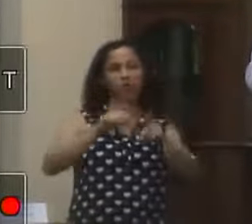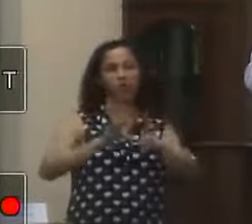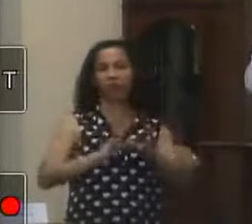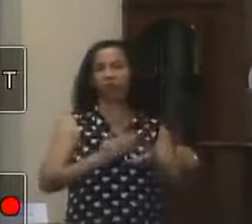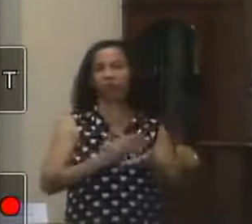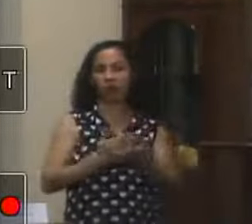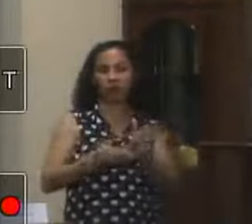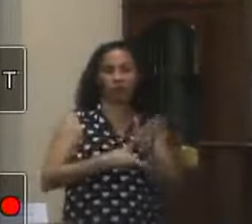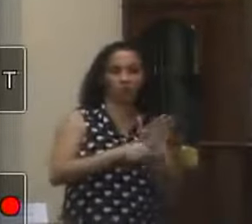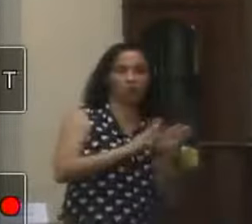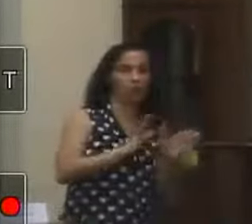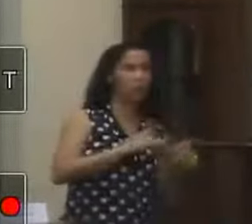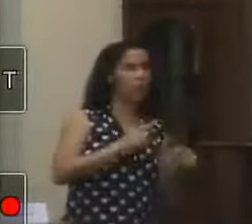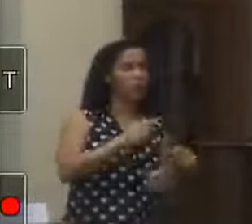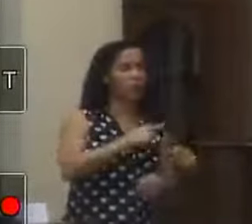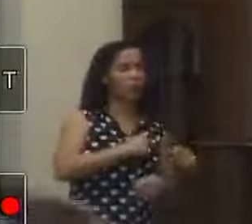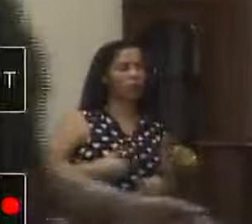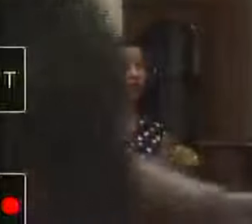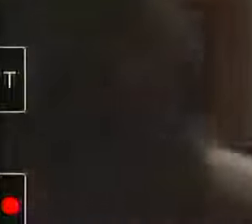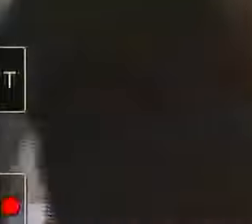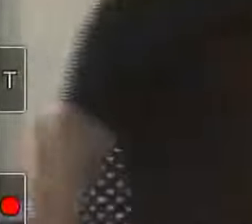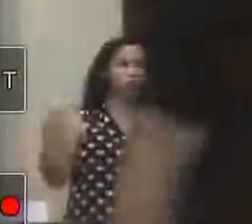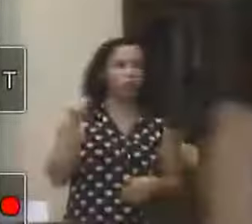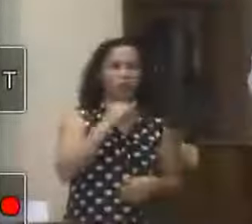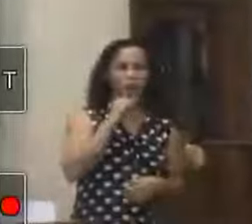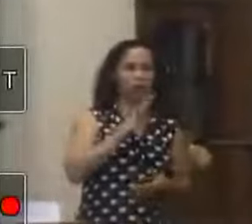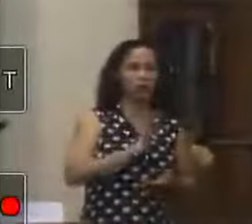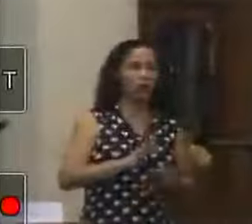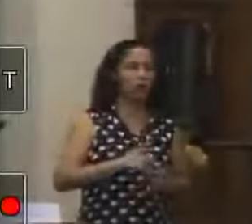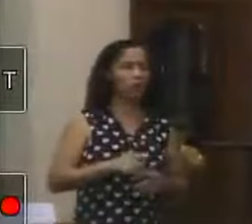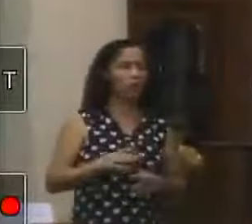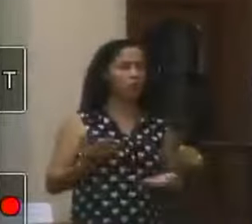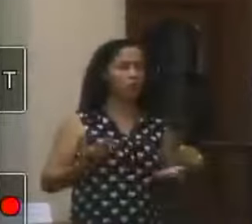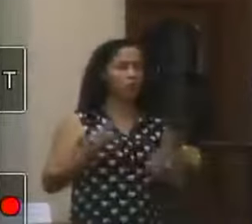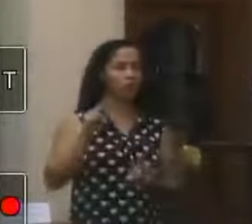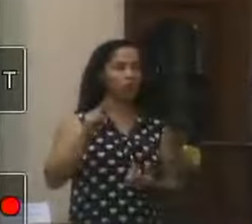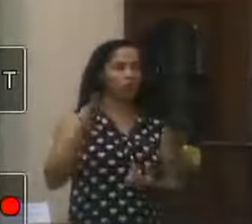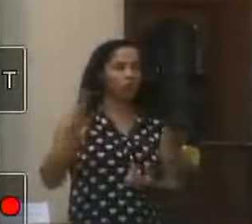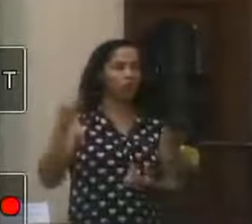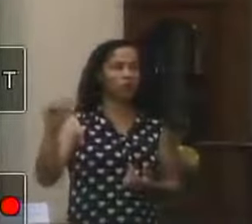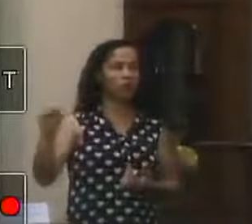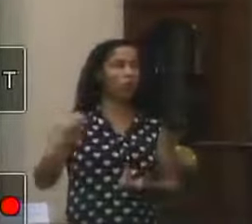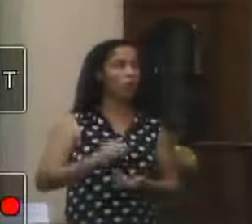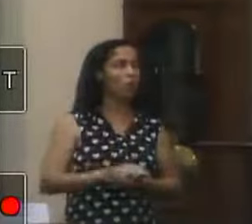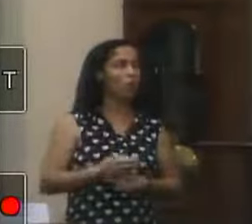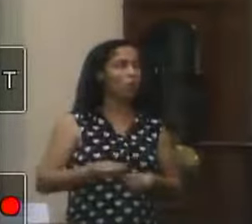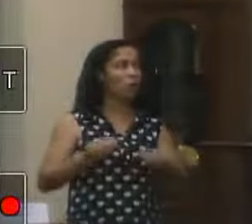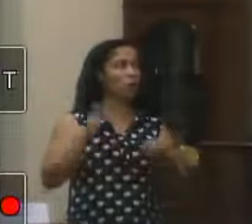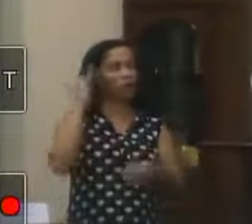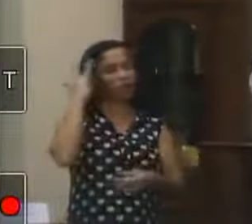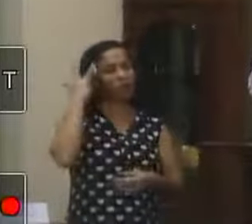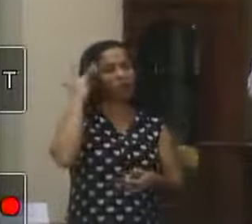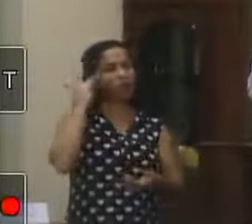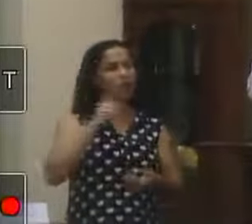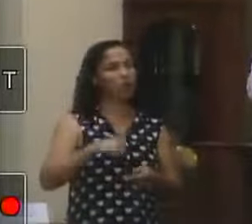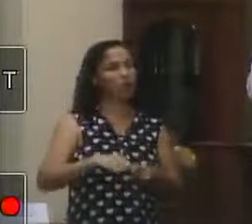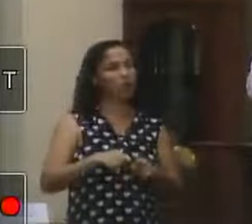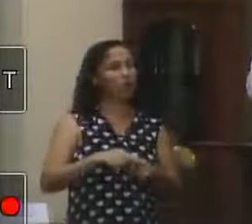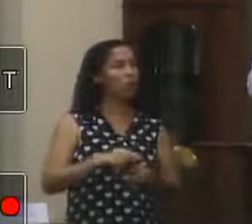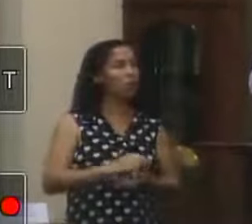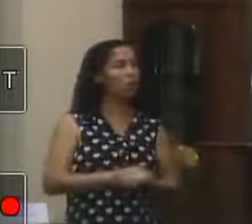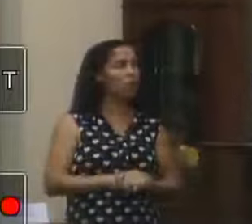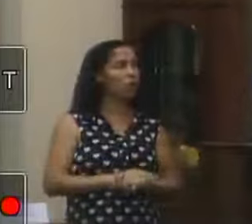feita de um governo passado. Então tem a UBS do Espala, que já vai ser entregue no dia de amanhã. Temos a UBS lá